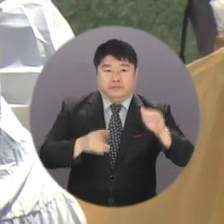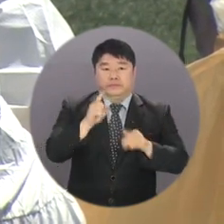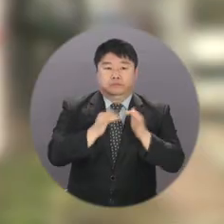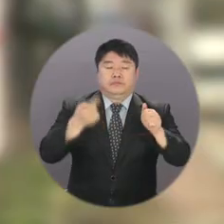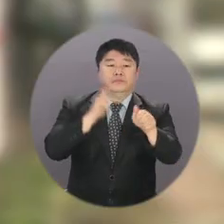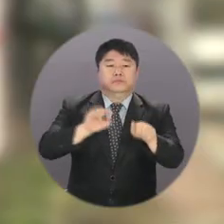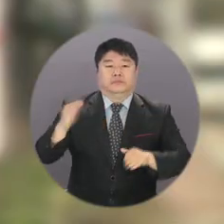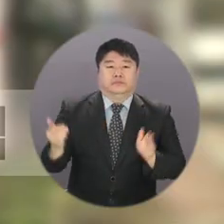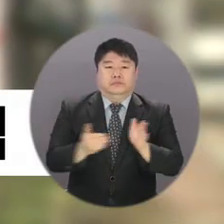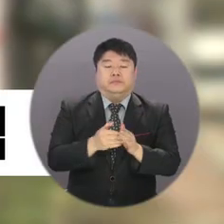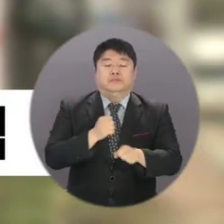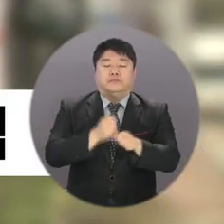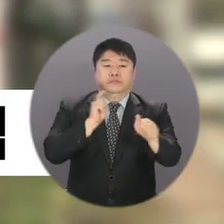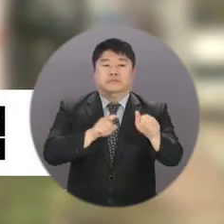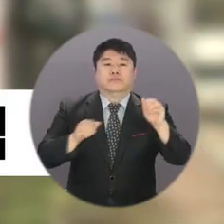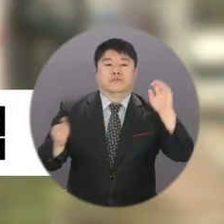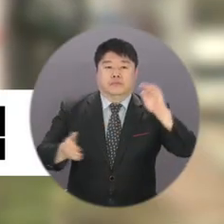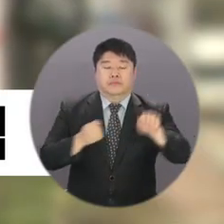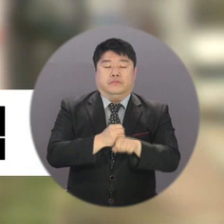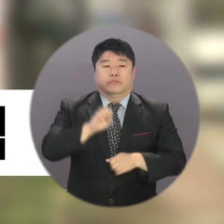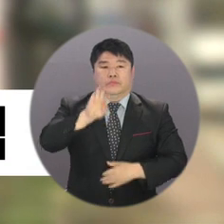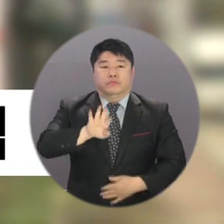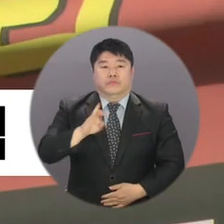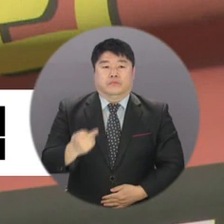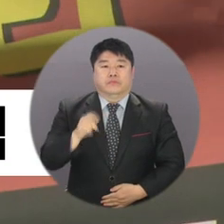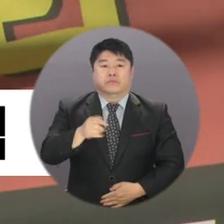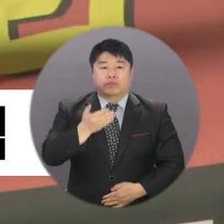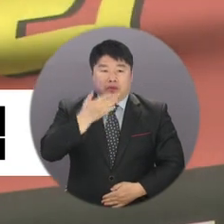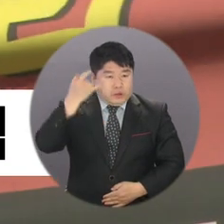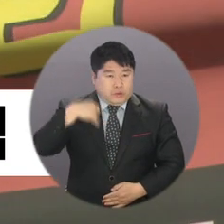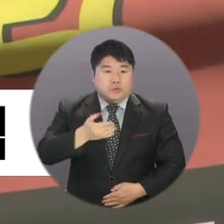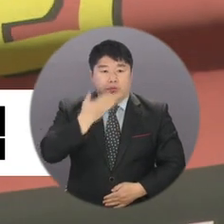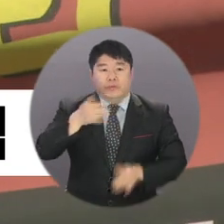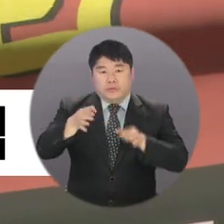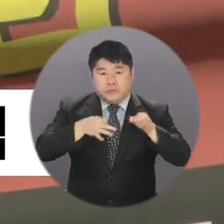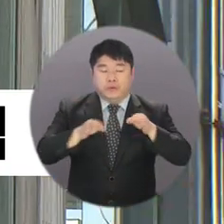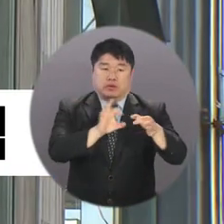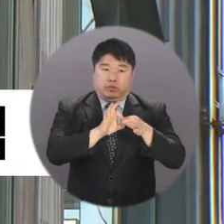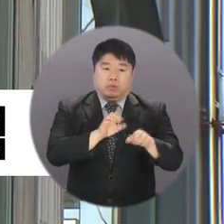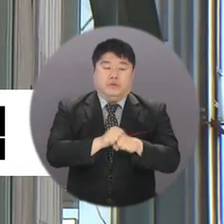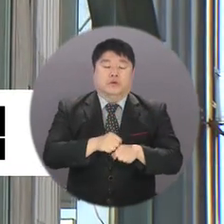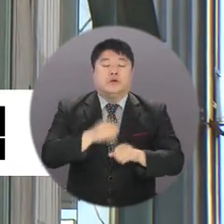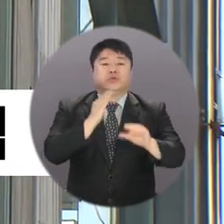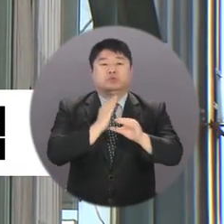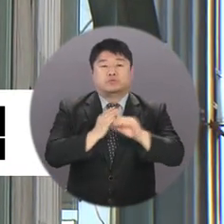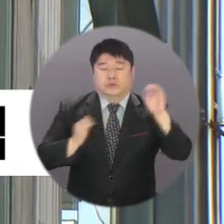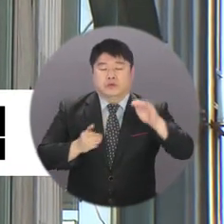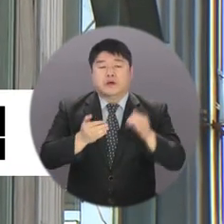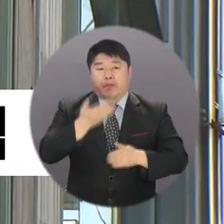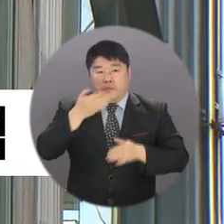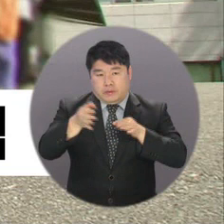확진됐습니다. 확진된 학생들은 광주 광산구의 한 중식당과 연결돼 있습니다. 중학생은 식당을 직접